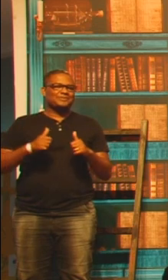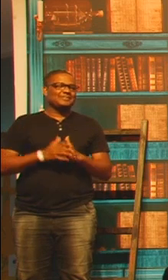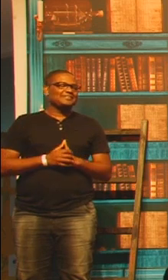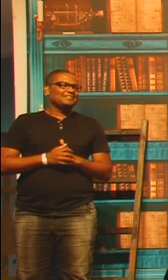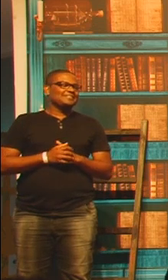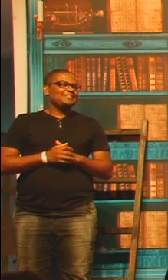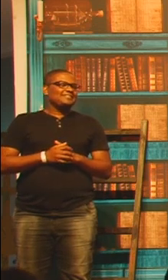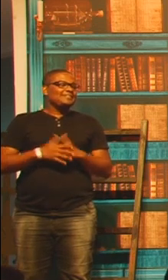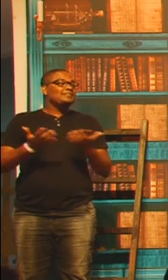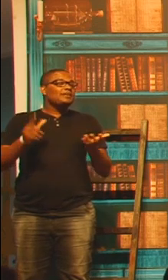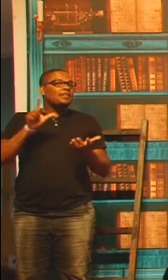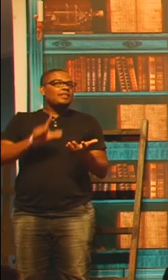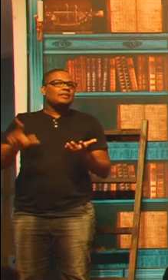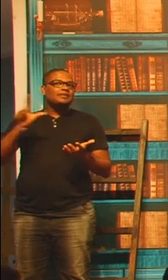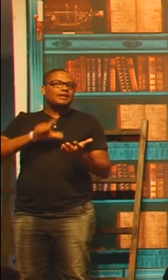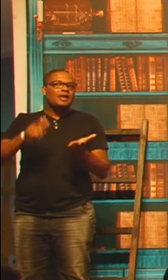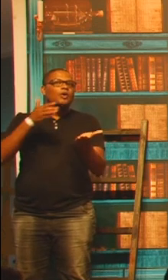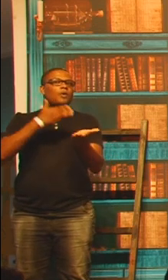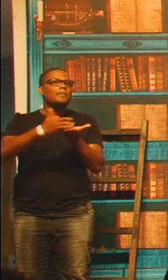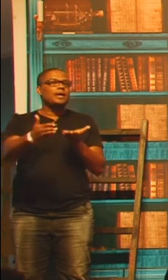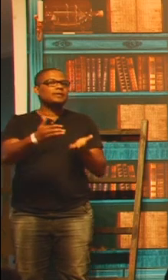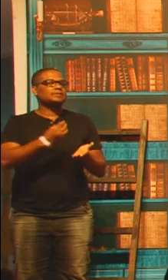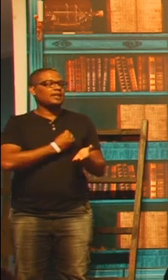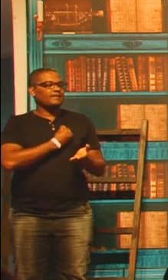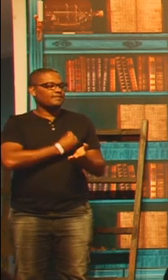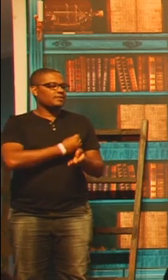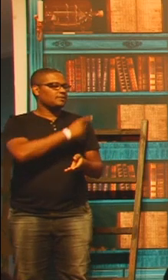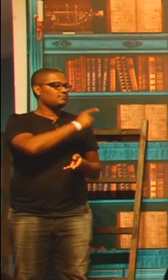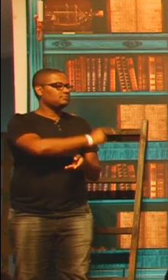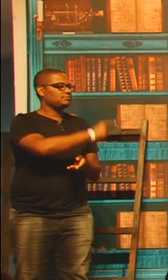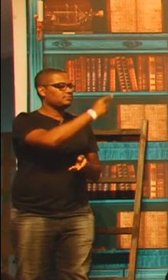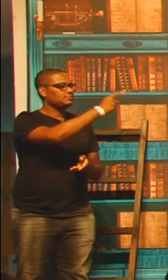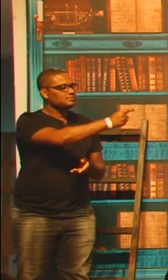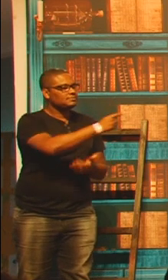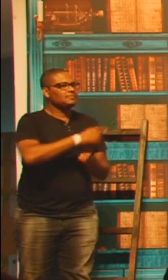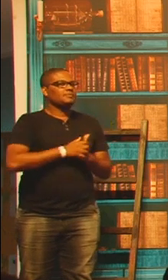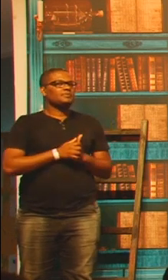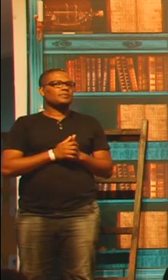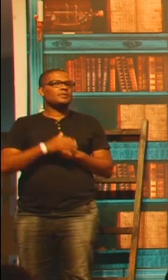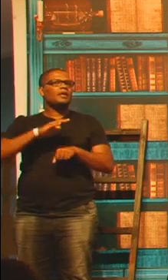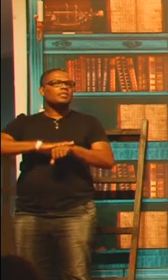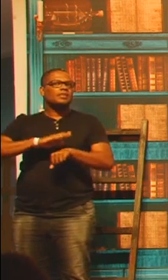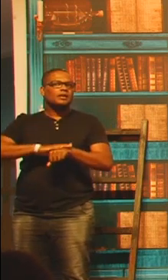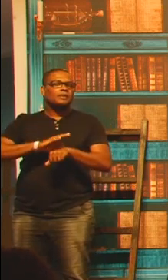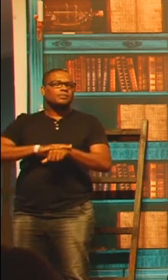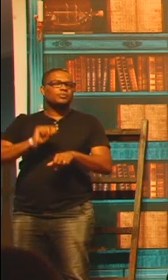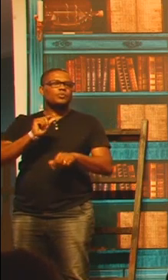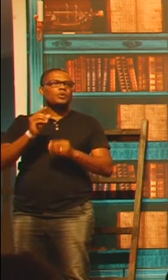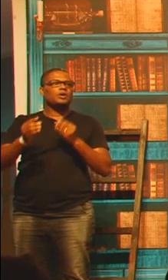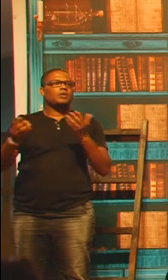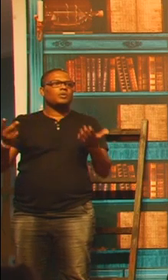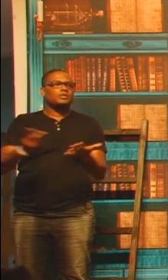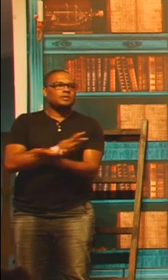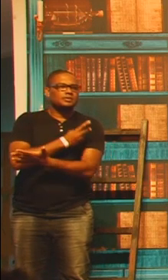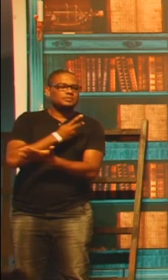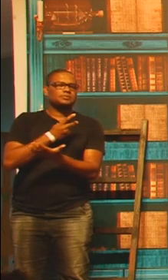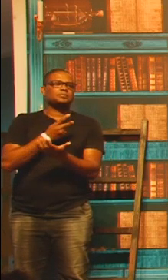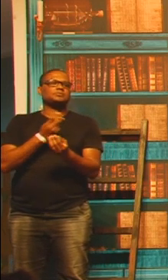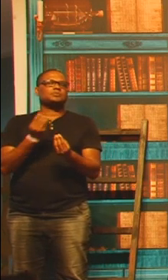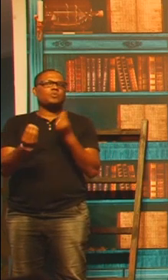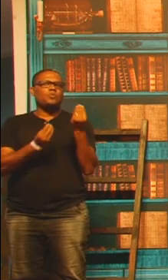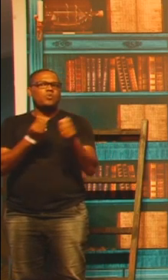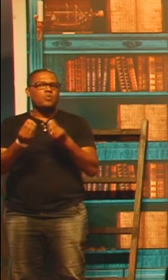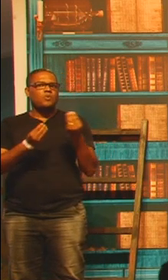Como é que a literatura começa na vida de vocês? Em que momento ela acontece? E quando é que ocorre